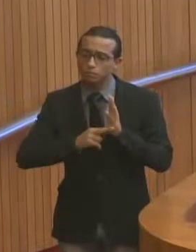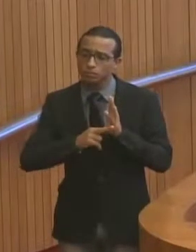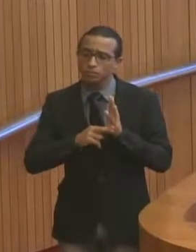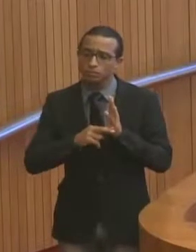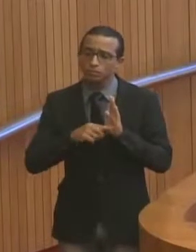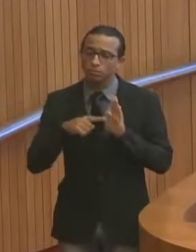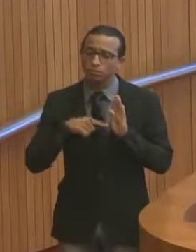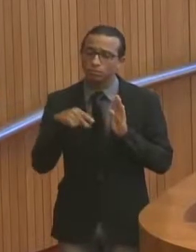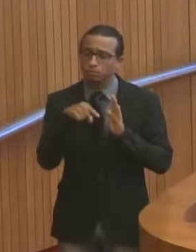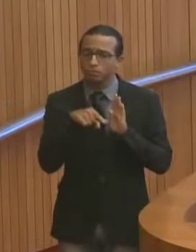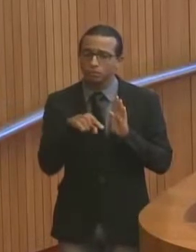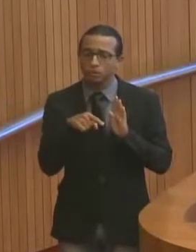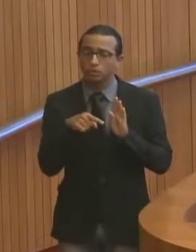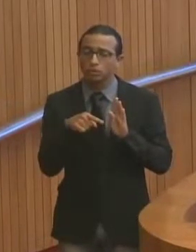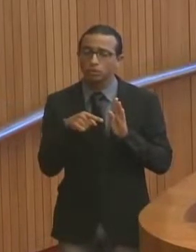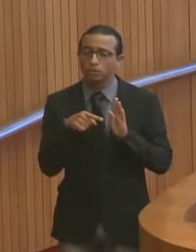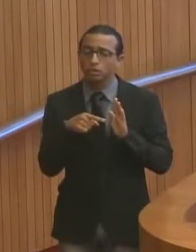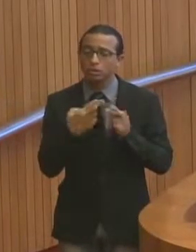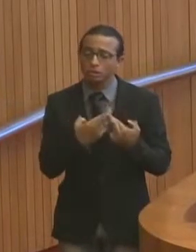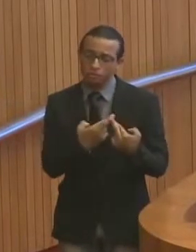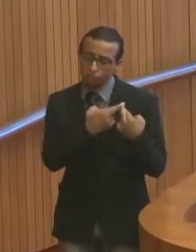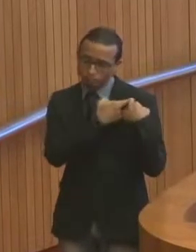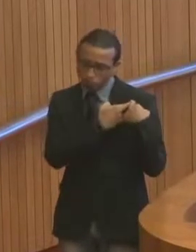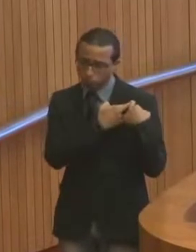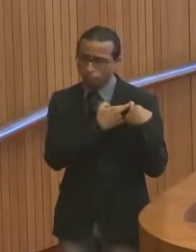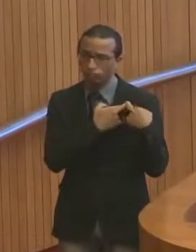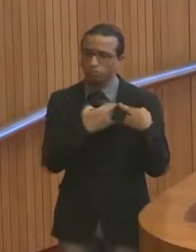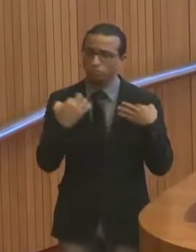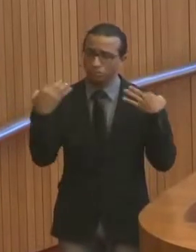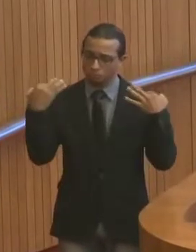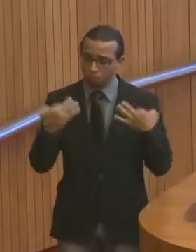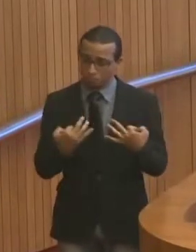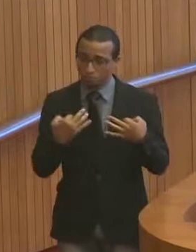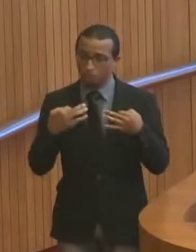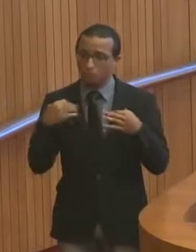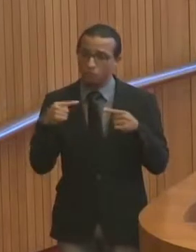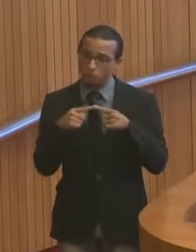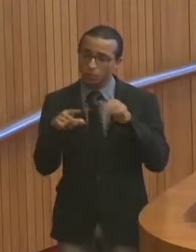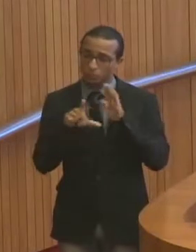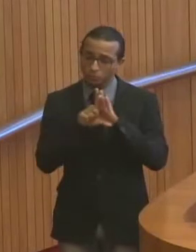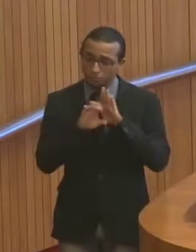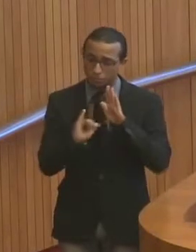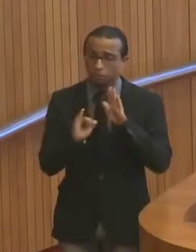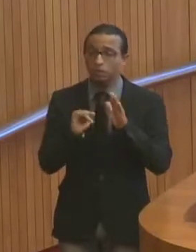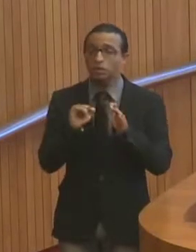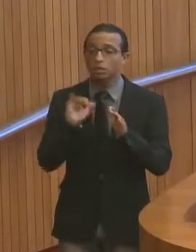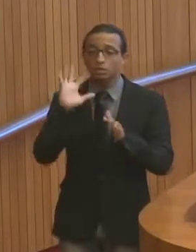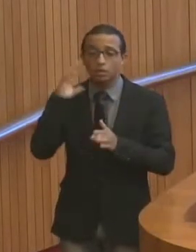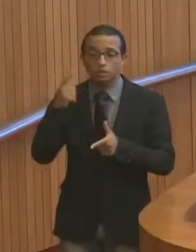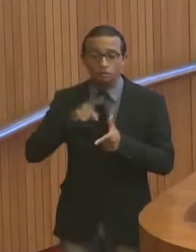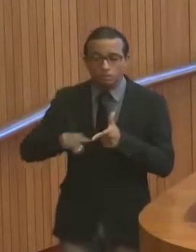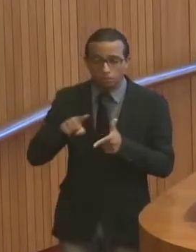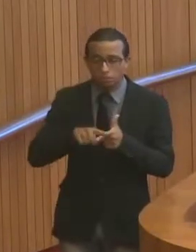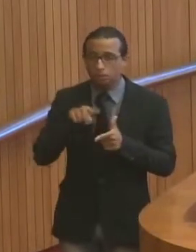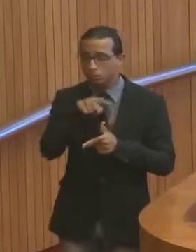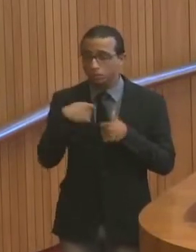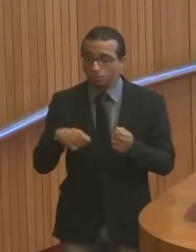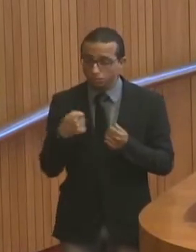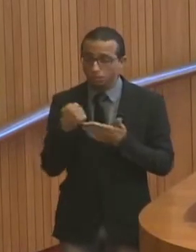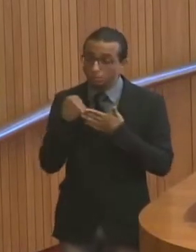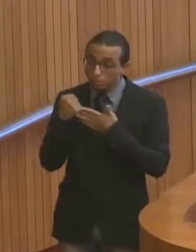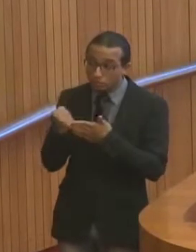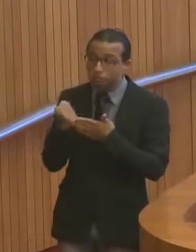tenha o dever legal de colaborar com os poderes públicos na solução dos problemas, e são deveres deles colaborar com os poderes